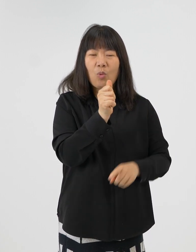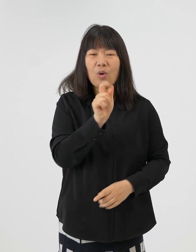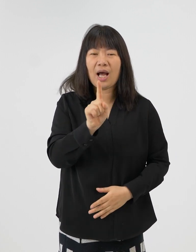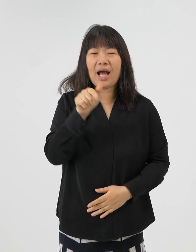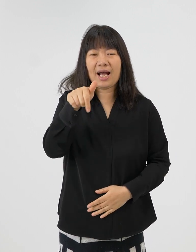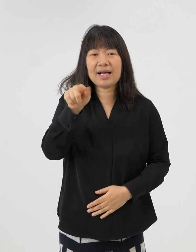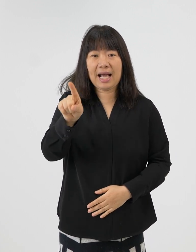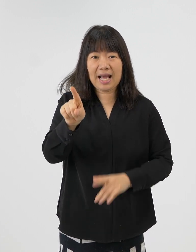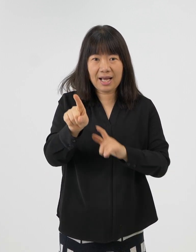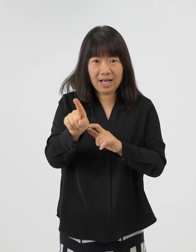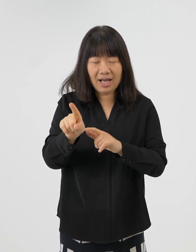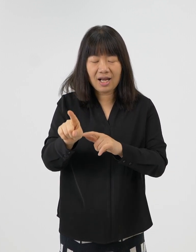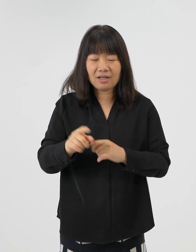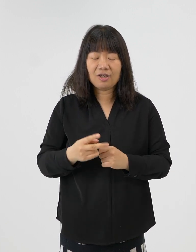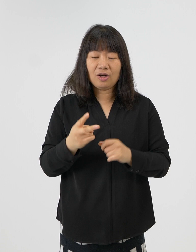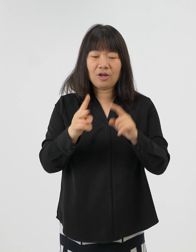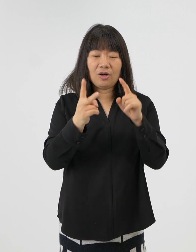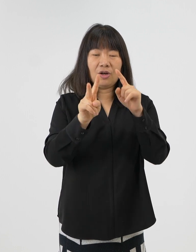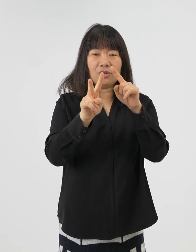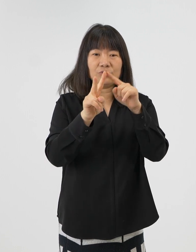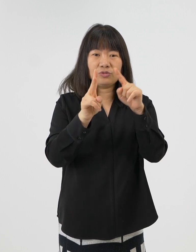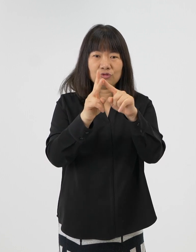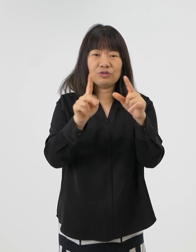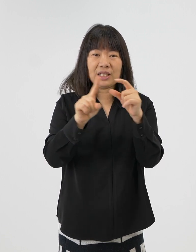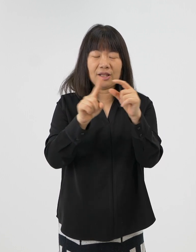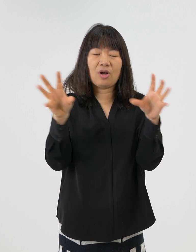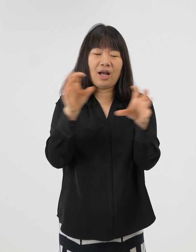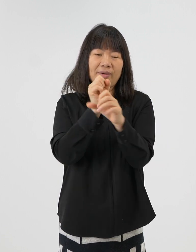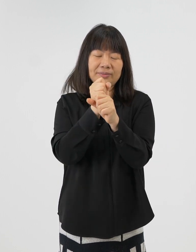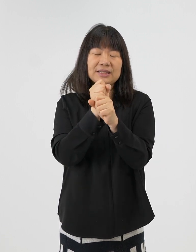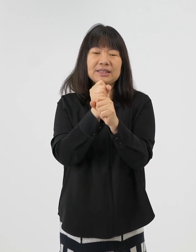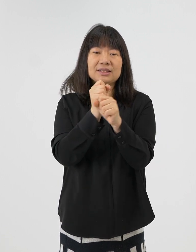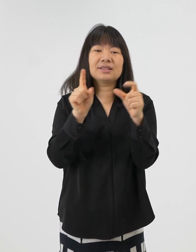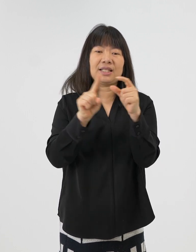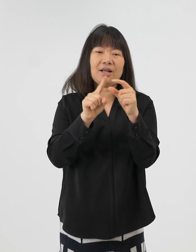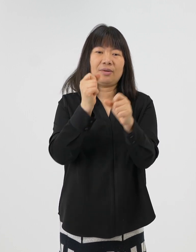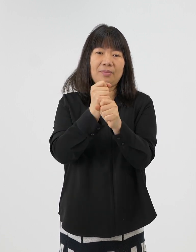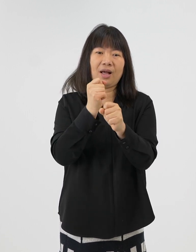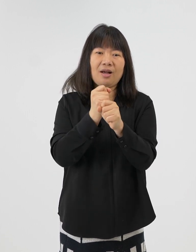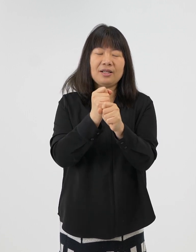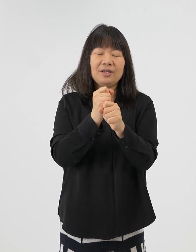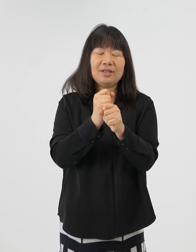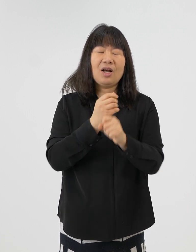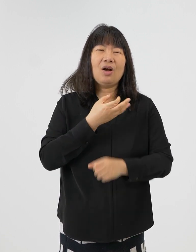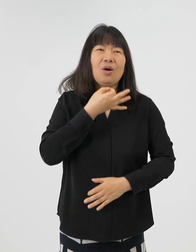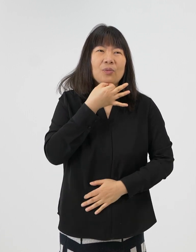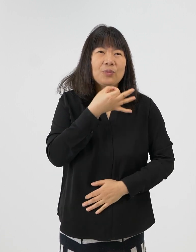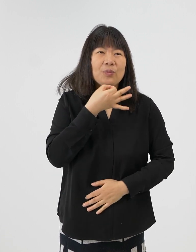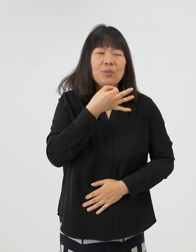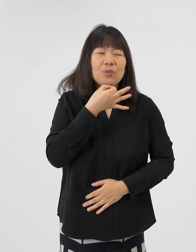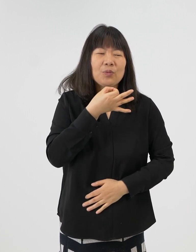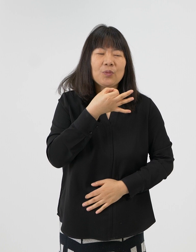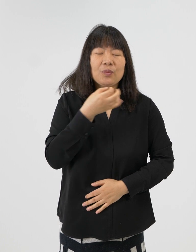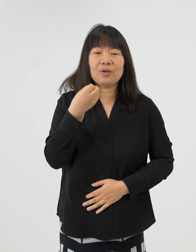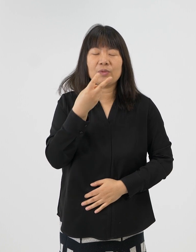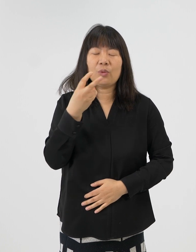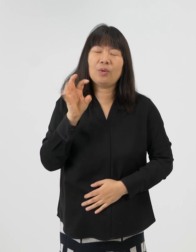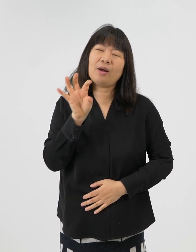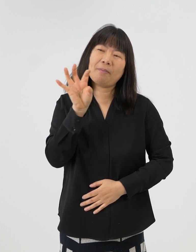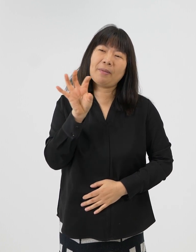겁니다. 하나는 읊조리다, 반복하다. 읊조리다, 반복하다 이